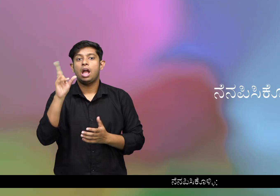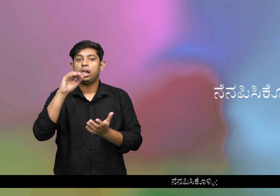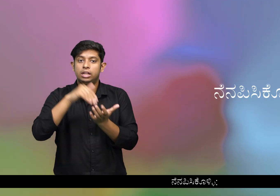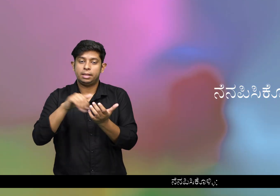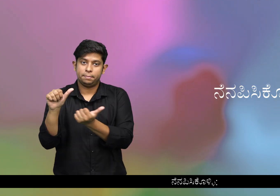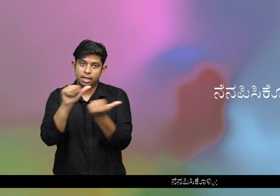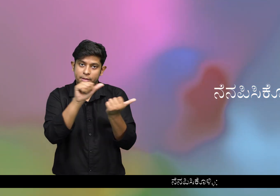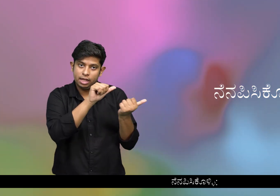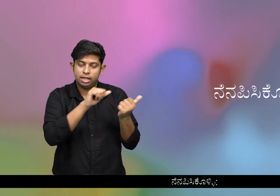ನೆನಪಿಸಿಕೊಳ್ಳಿ,